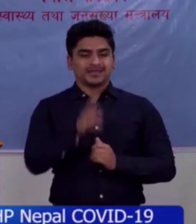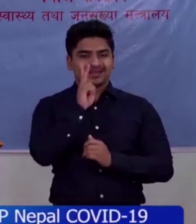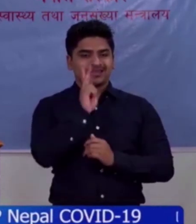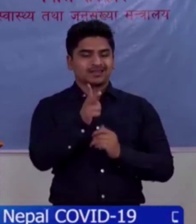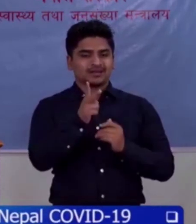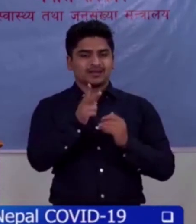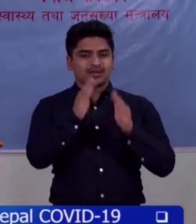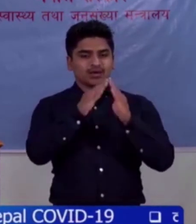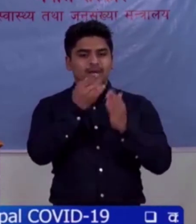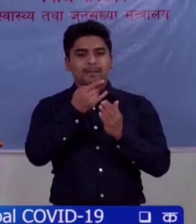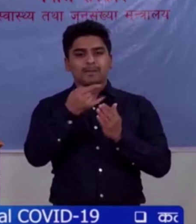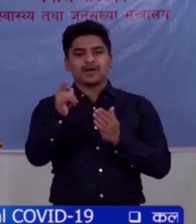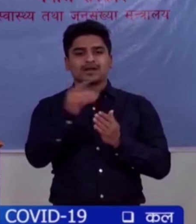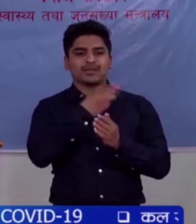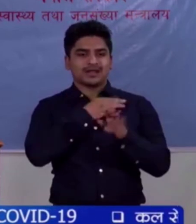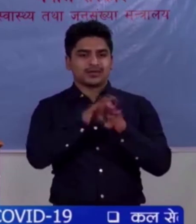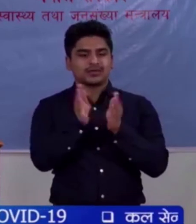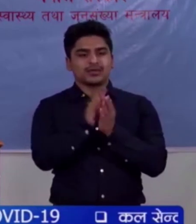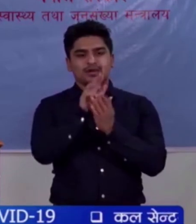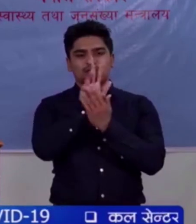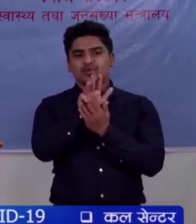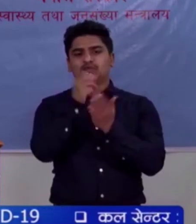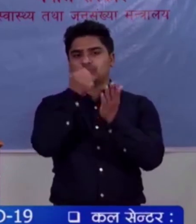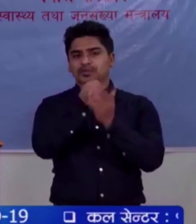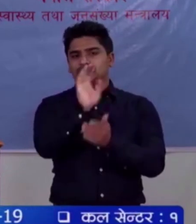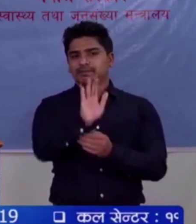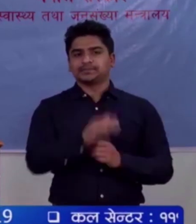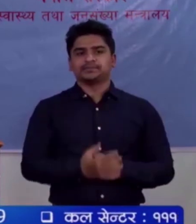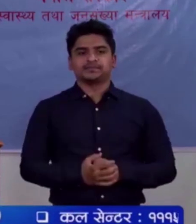त्यसरी डिस्चार्ज हुनेको सङ्ख्या अब 9 पुगेको छ।